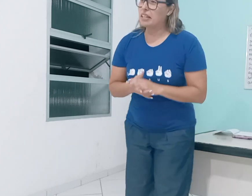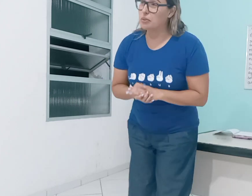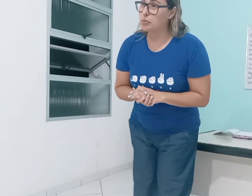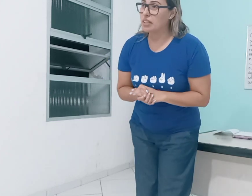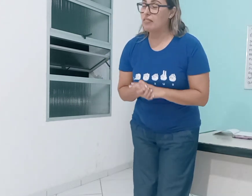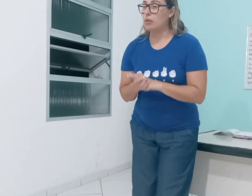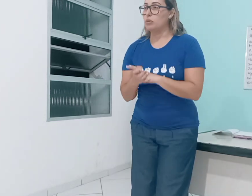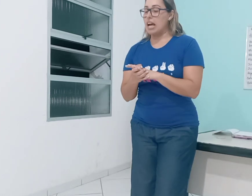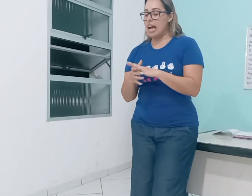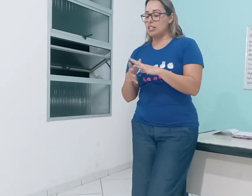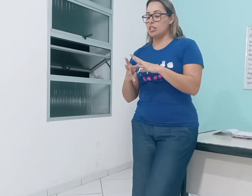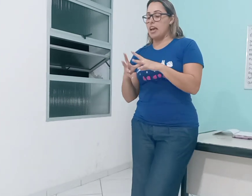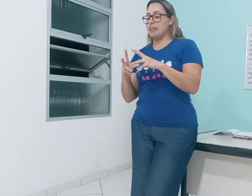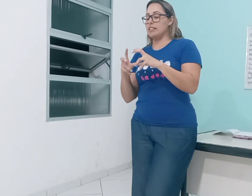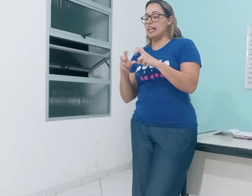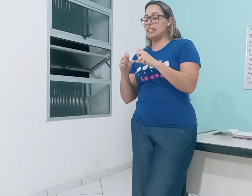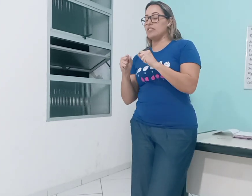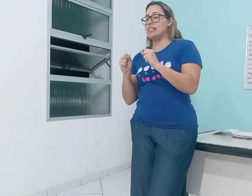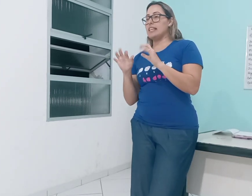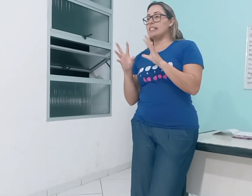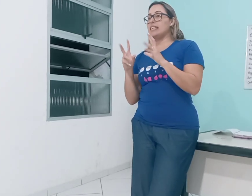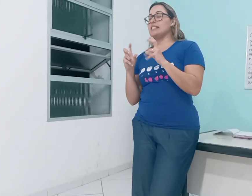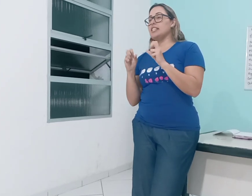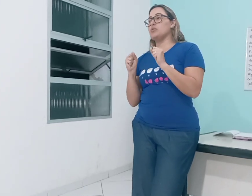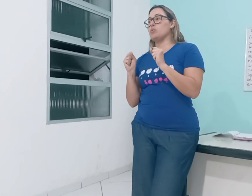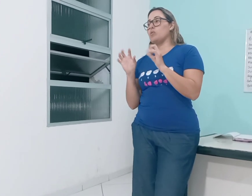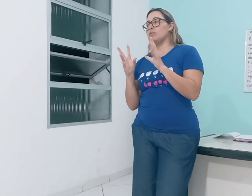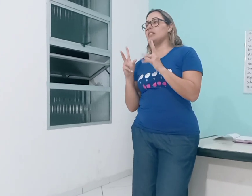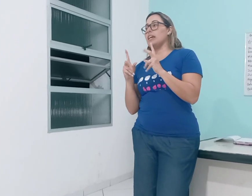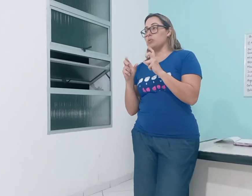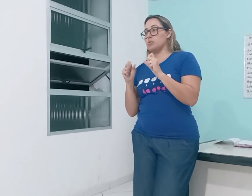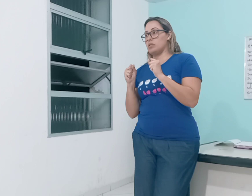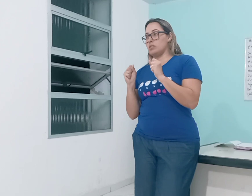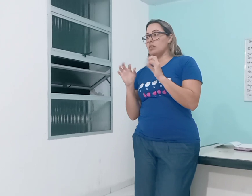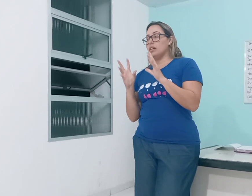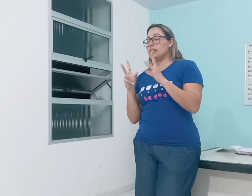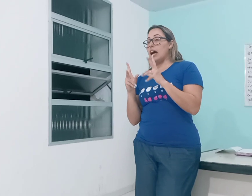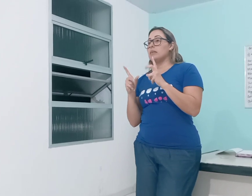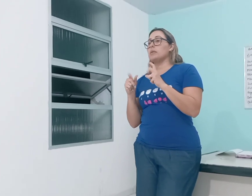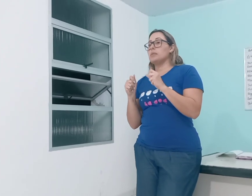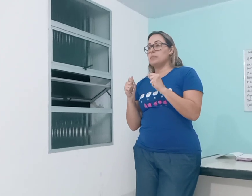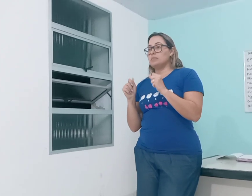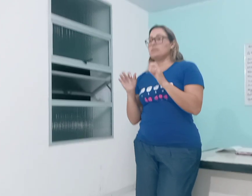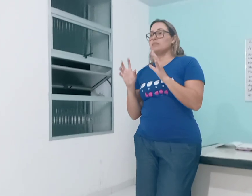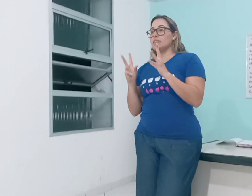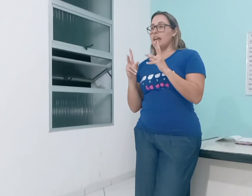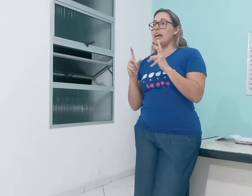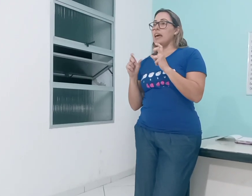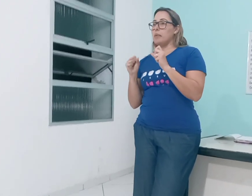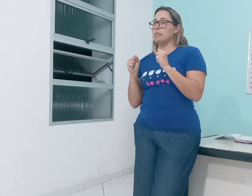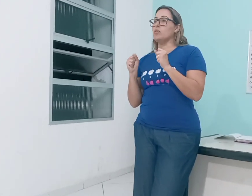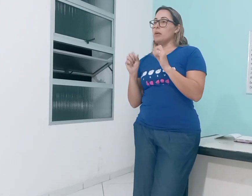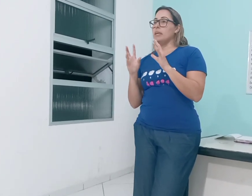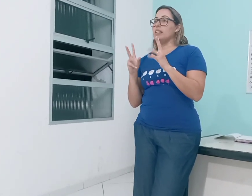muito na faculdade é a gente fazer exercício com os dedos, tá? Aqui, ó, Dói